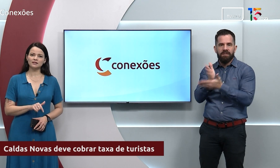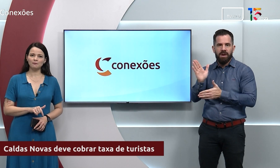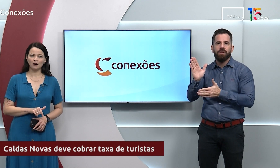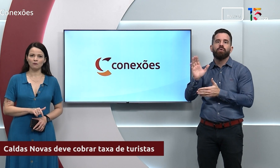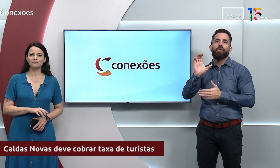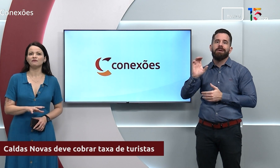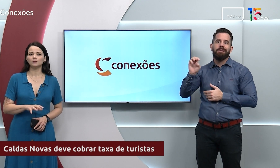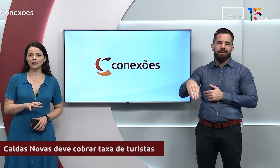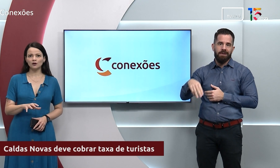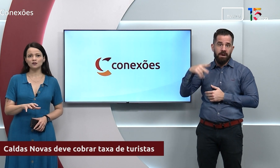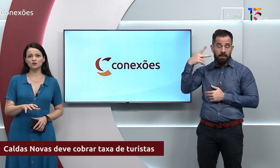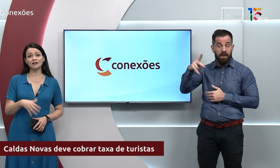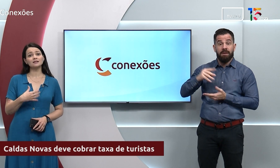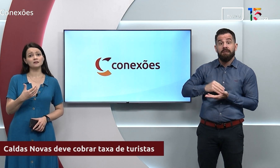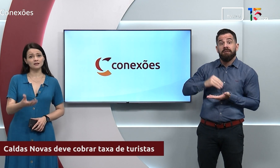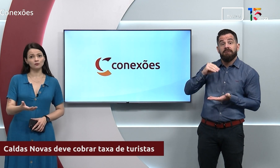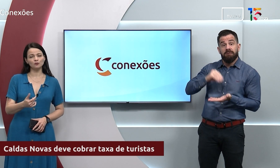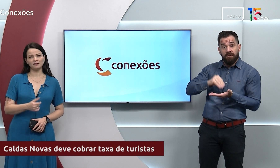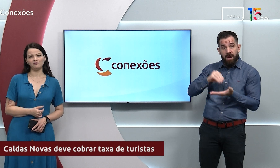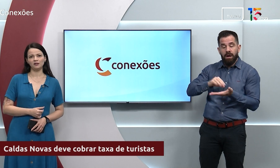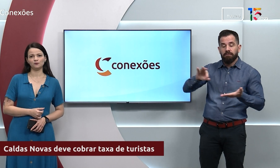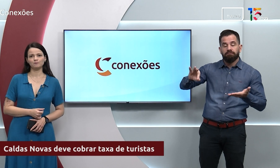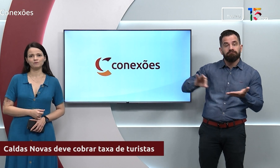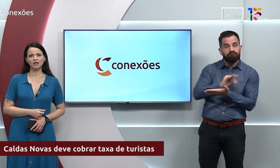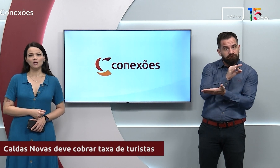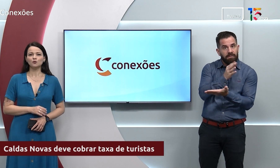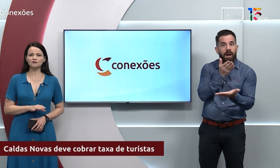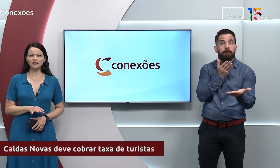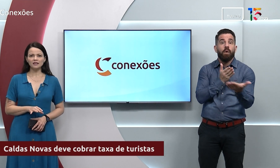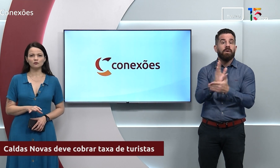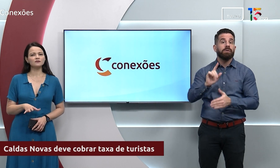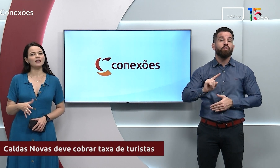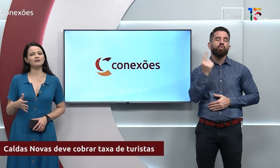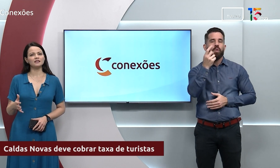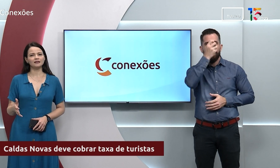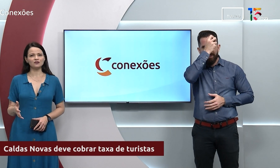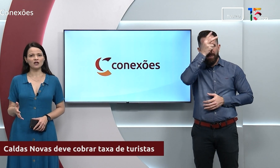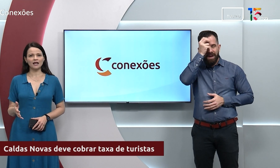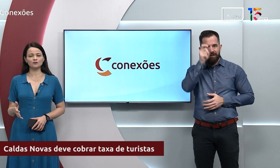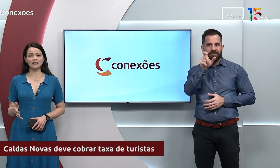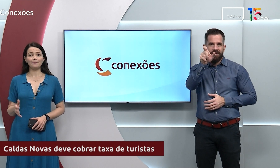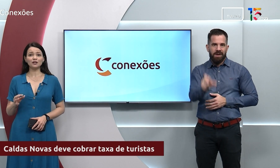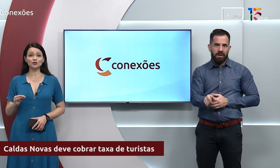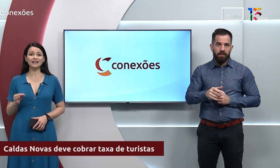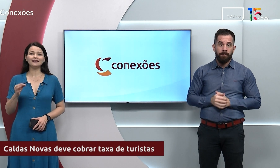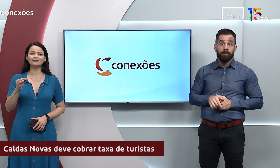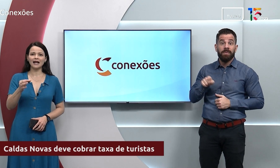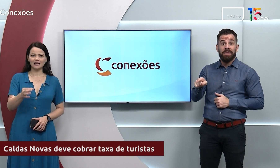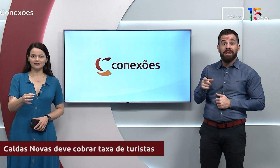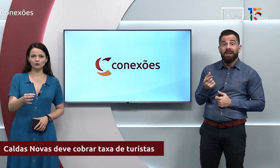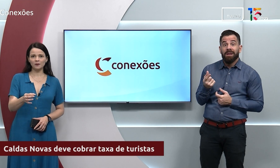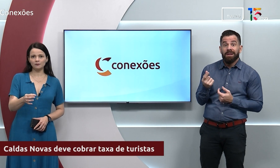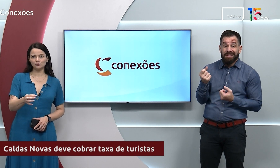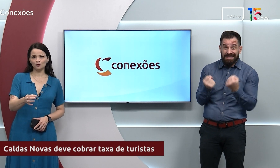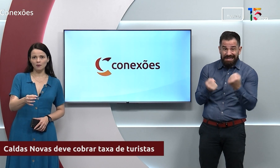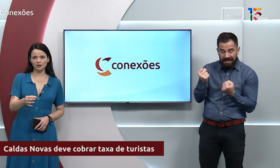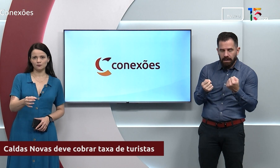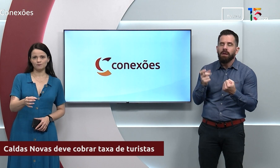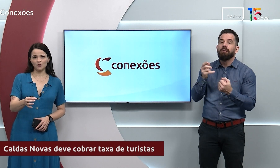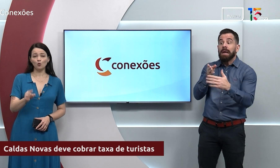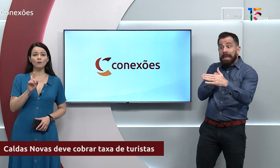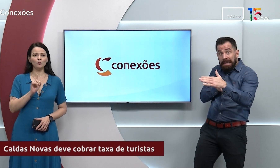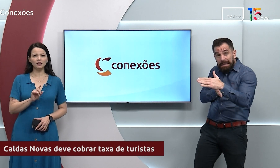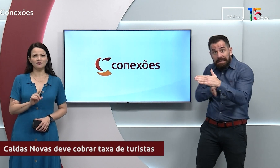Câmara Municipal. Falta agora só a sanção do prefeito. Os veículos devem ser taxados a partir da entrada no perímetro